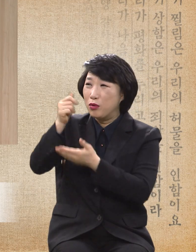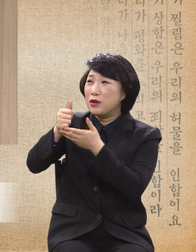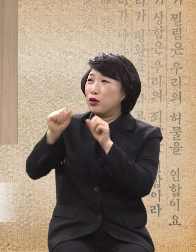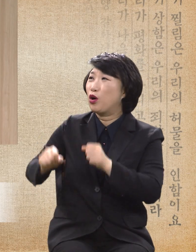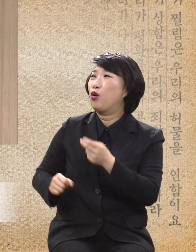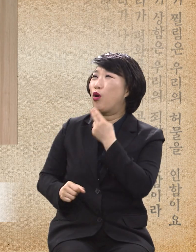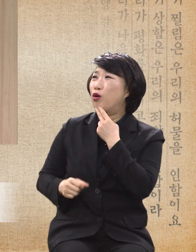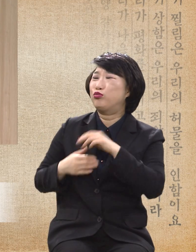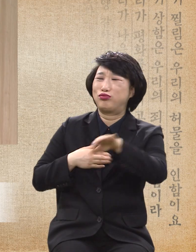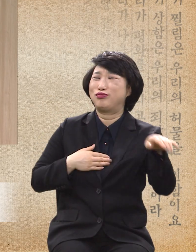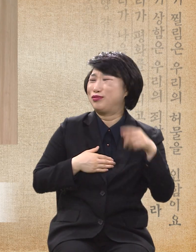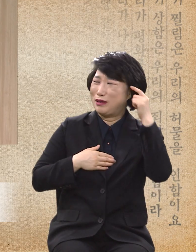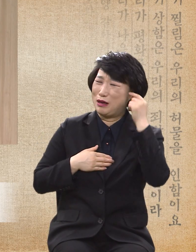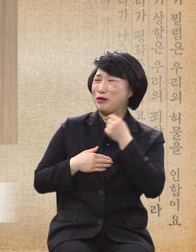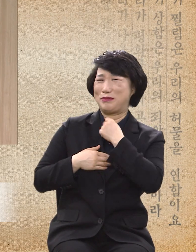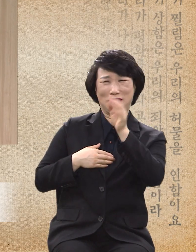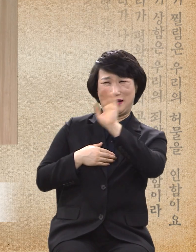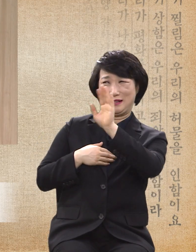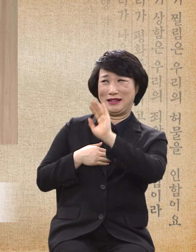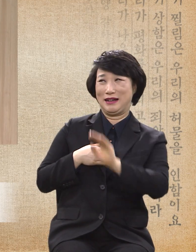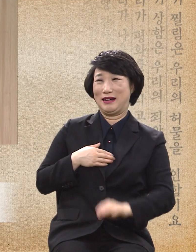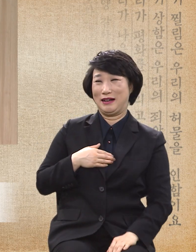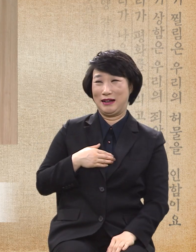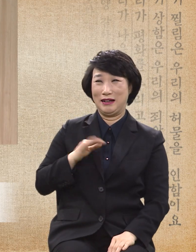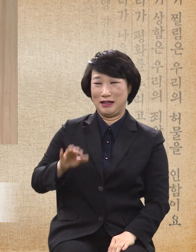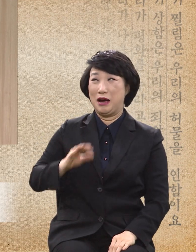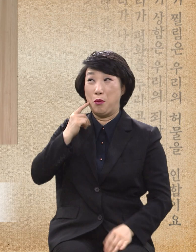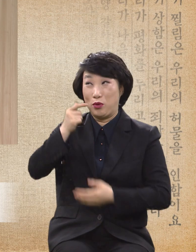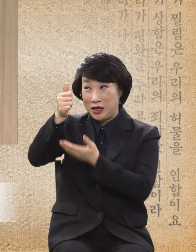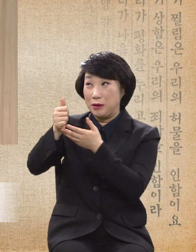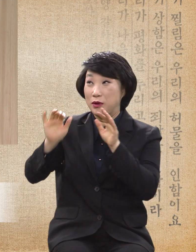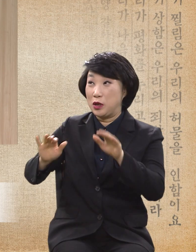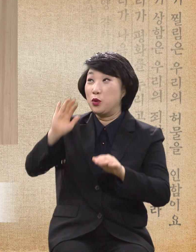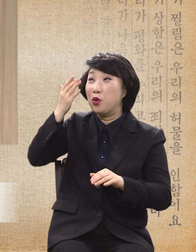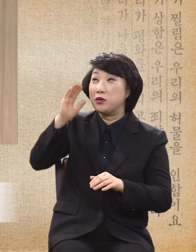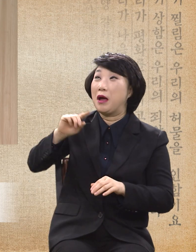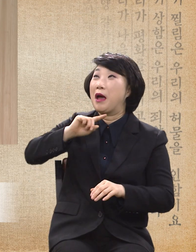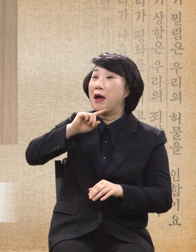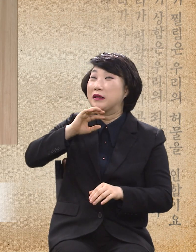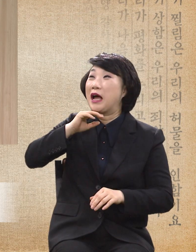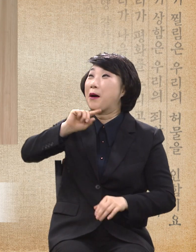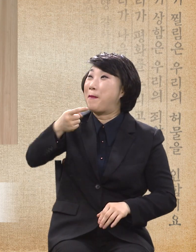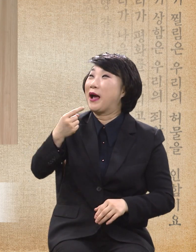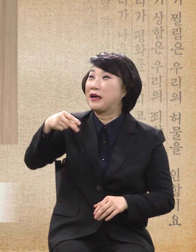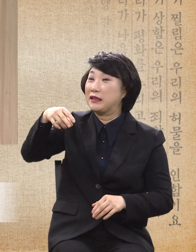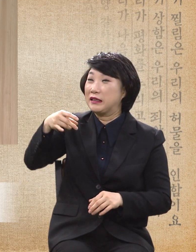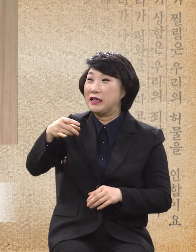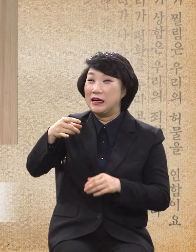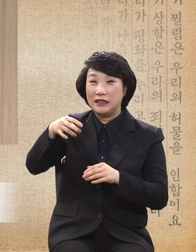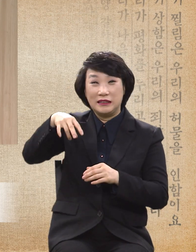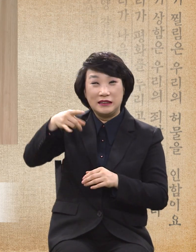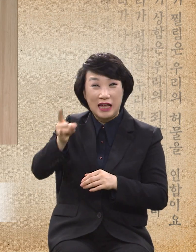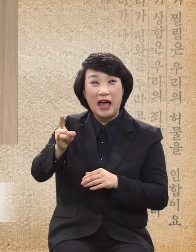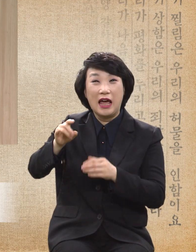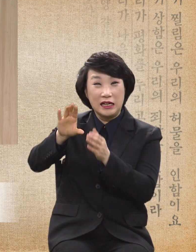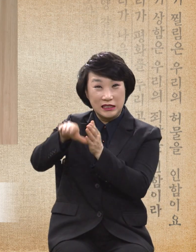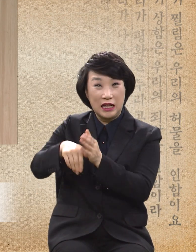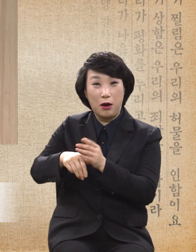계신 것은 생각하고 싶지도 않아요. 지금 100세 세대입니다. 그럼 101살 먹을 때는 어떻게 할